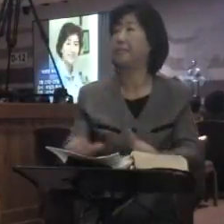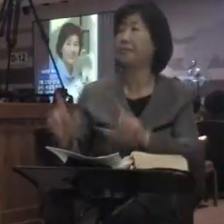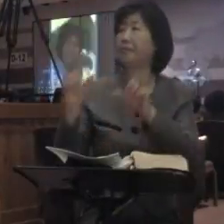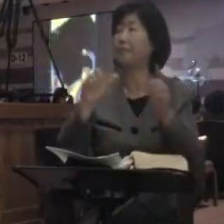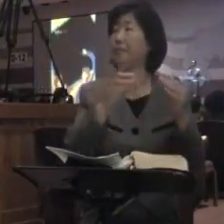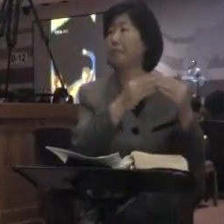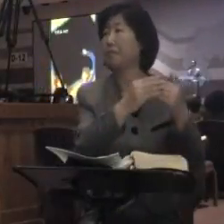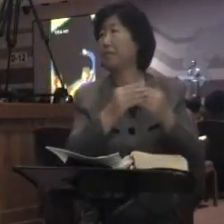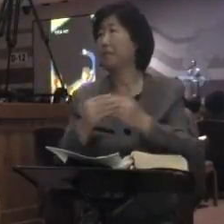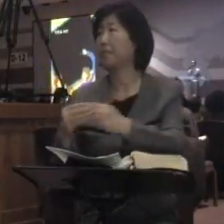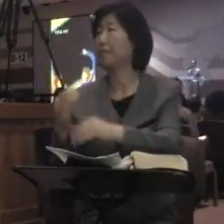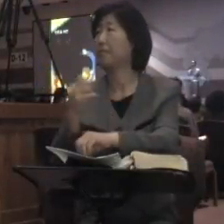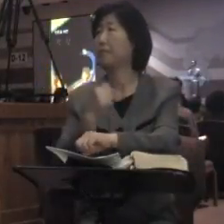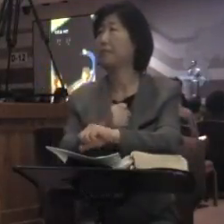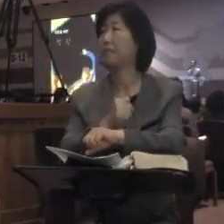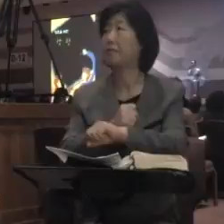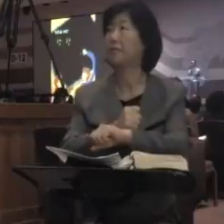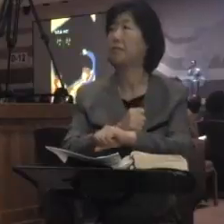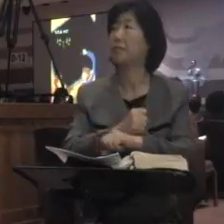인도하시네.